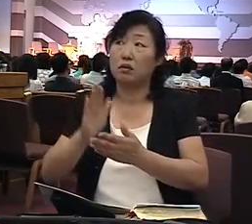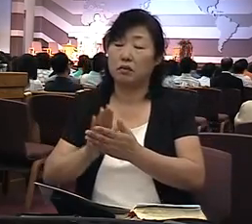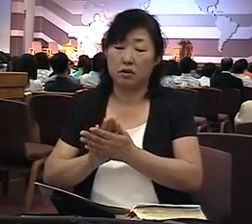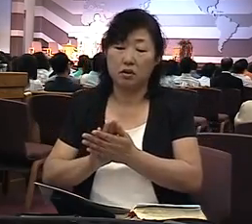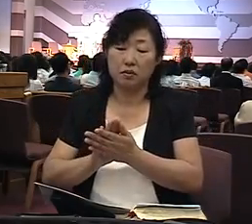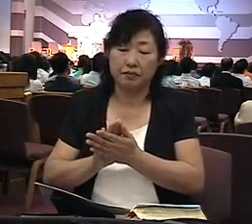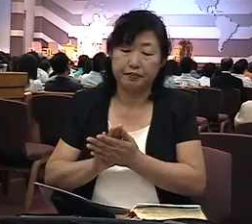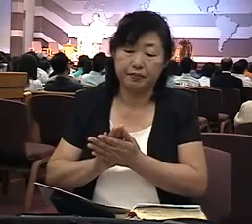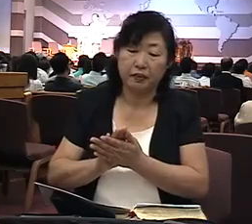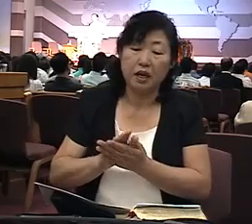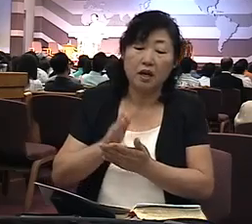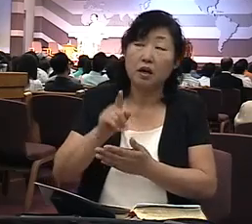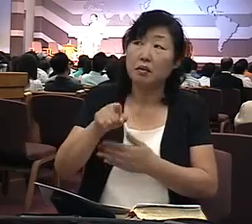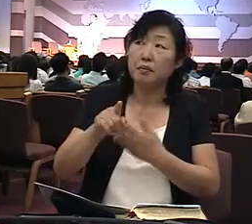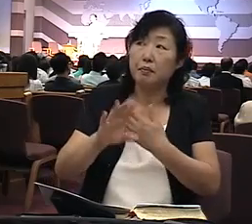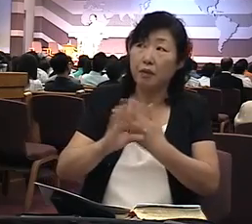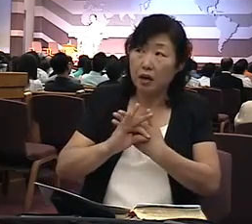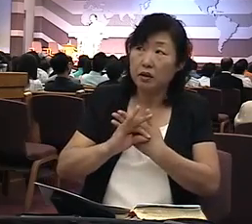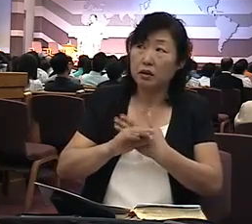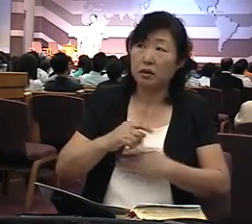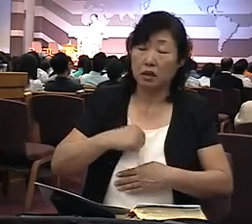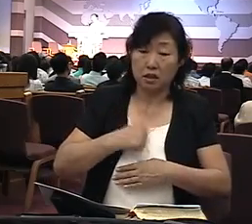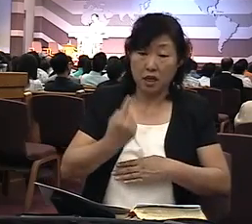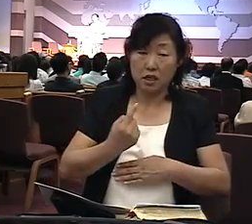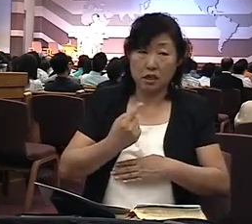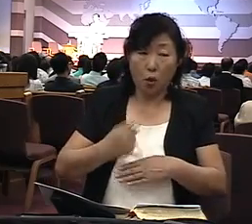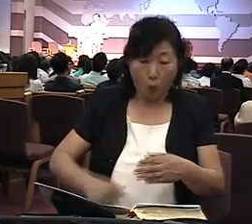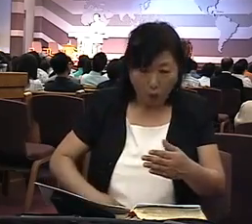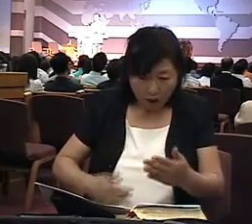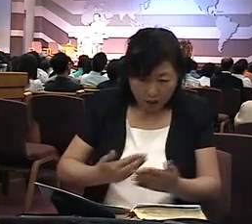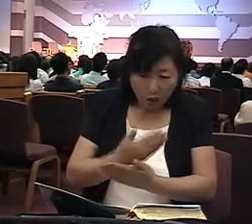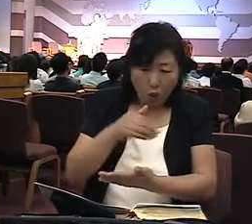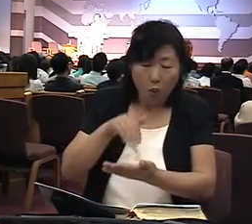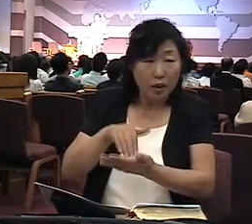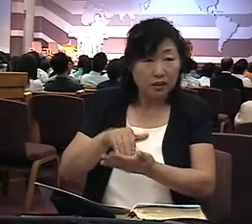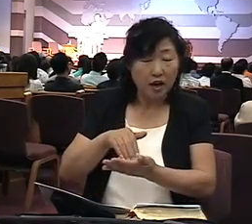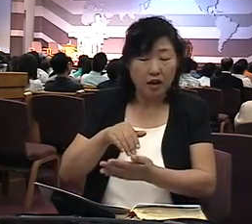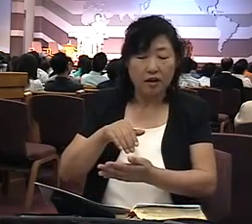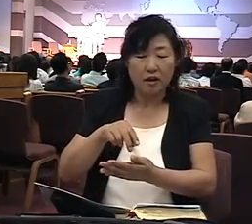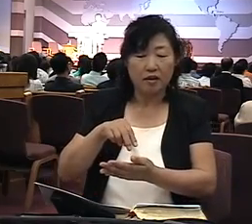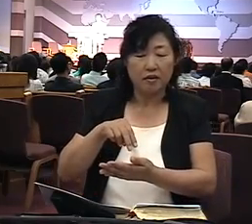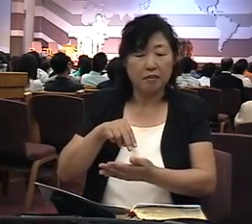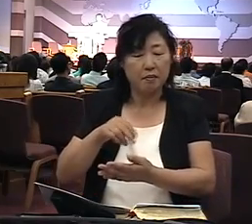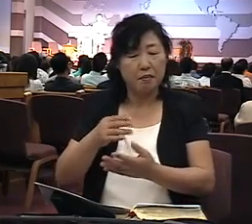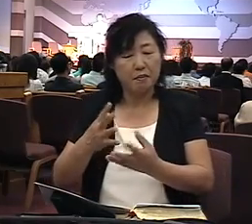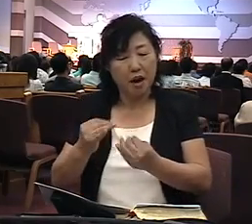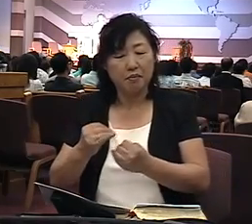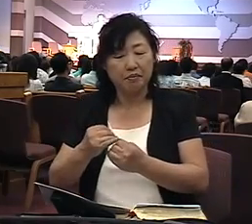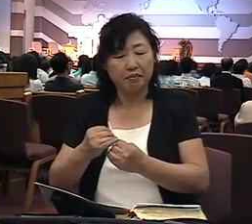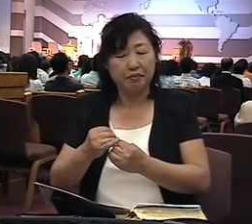그런 면에서 사실 저도 저 자신은 좀 회개하고 반성하는 마음으로 이 말씀을 준비했습니다.